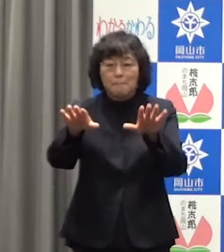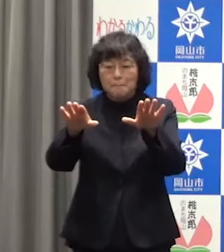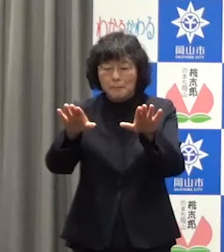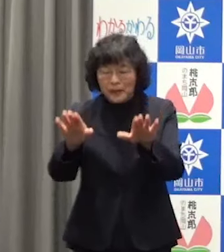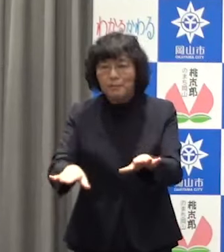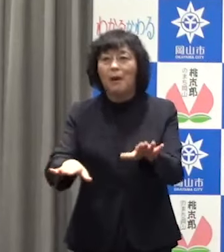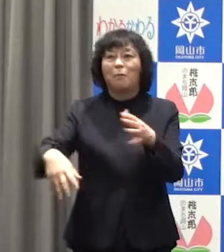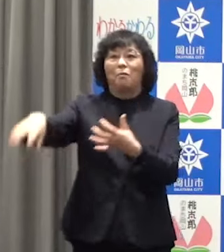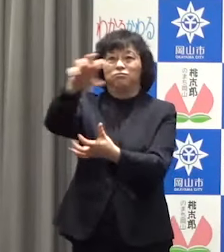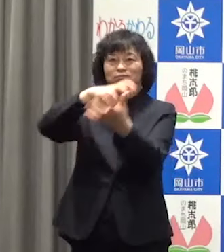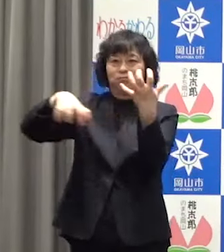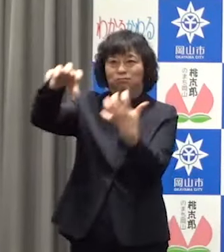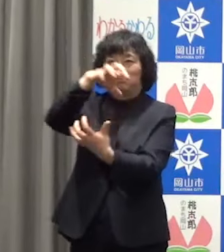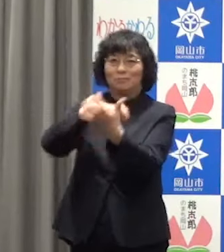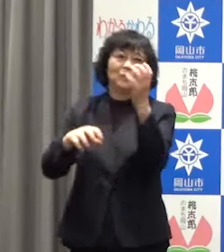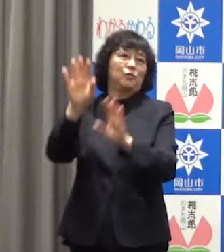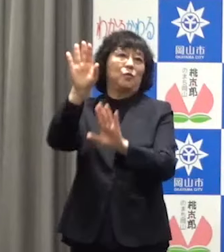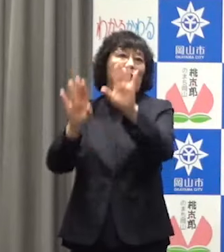で、